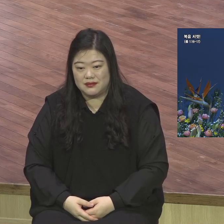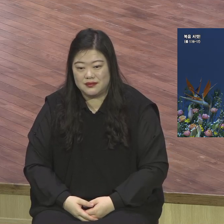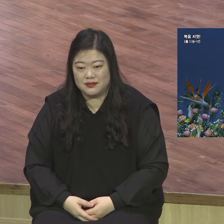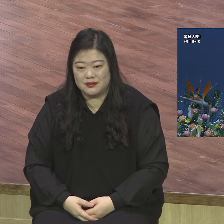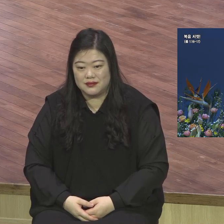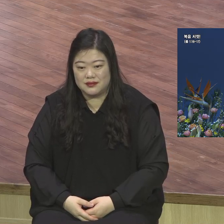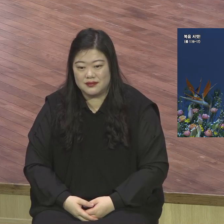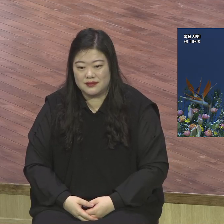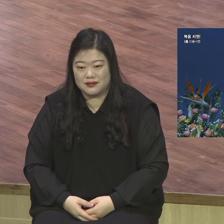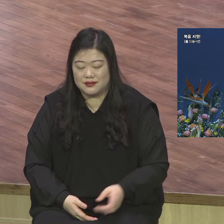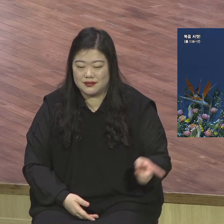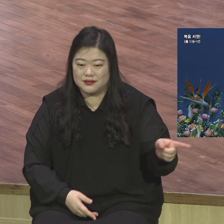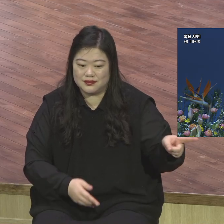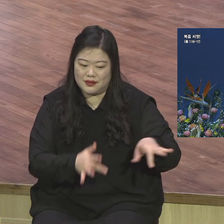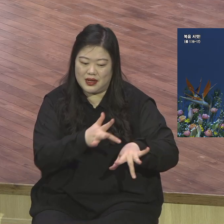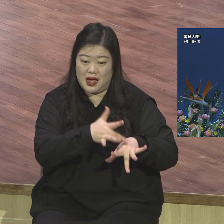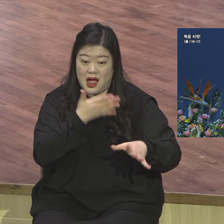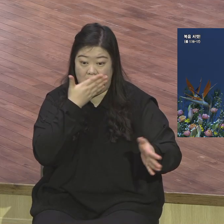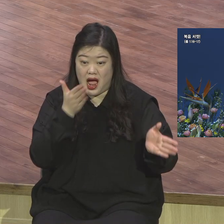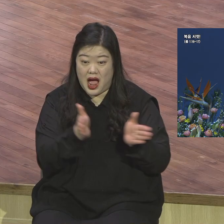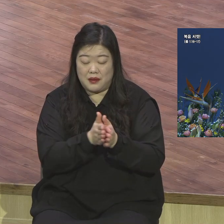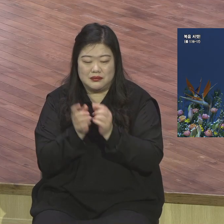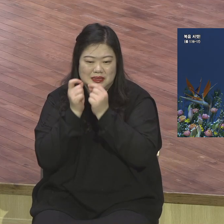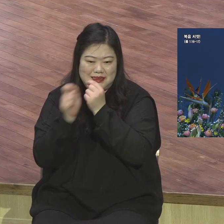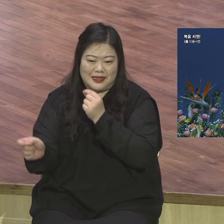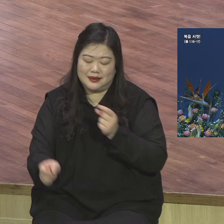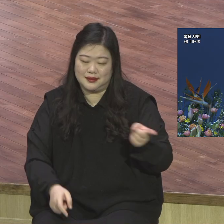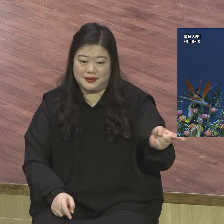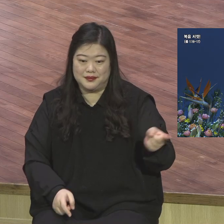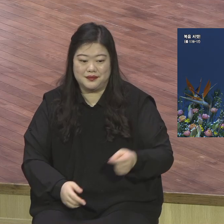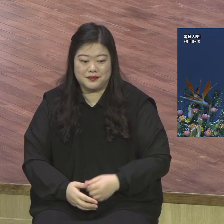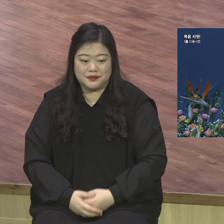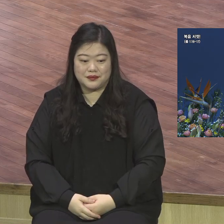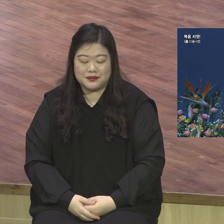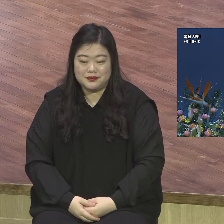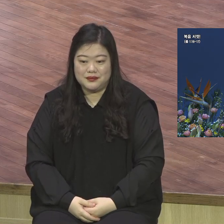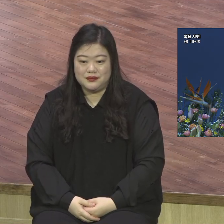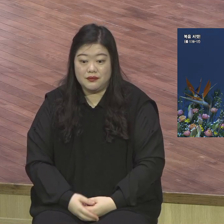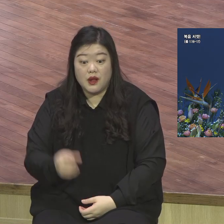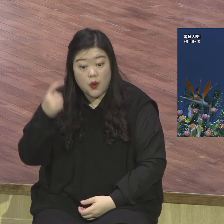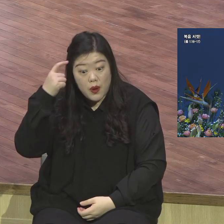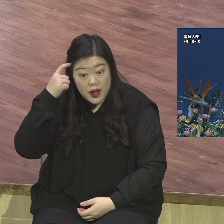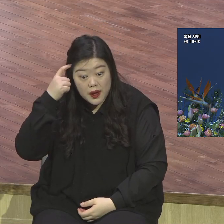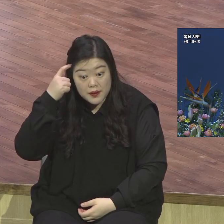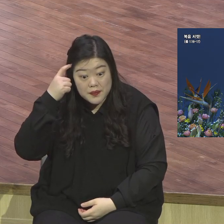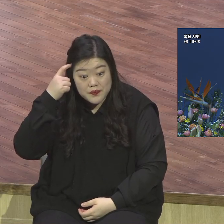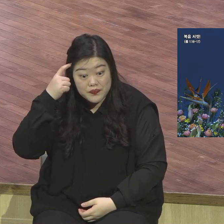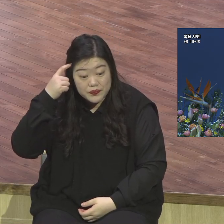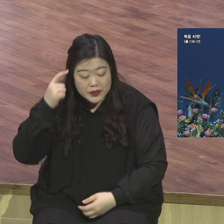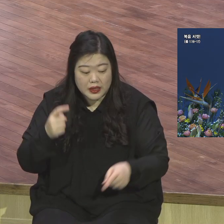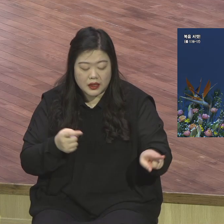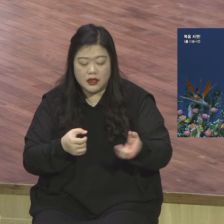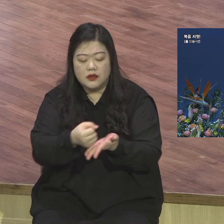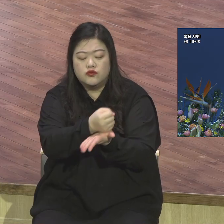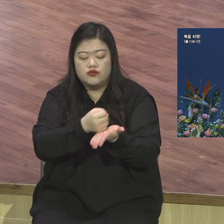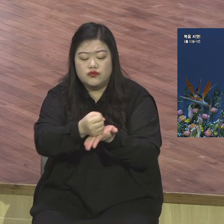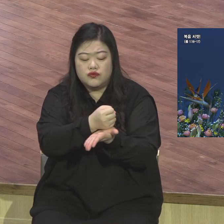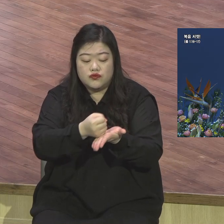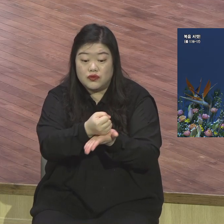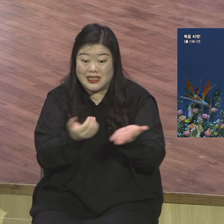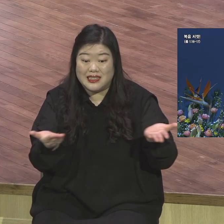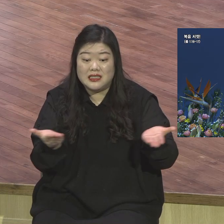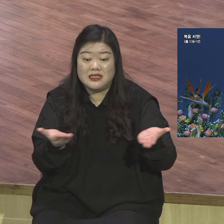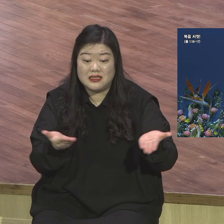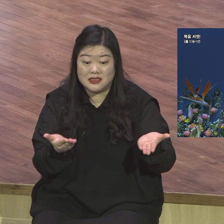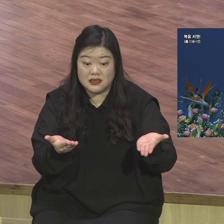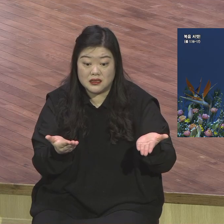거예요. 자, 이면에는 뭐가 있습니까? 인간을 멸망시키려고 하는 마귀의 이